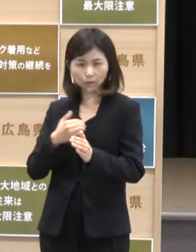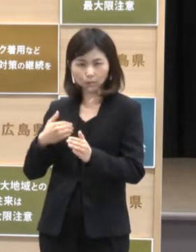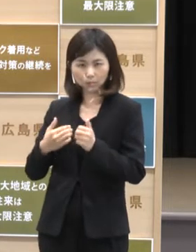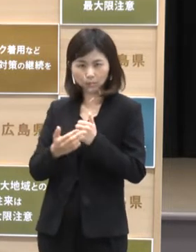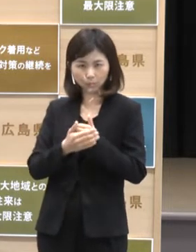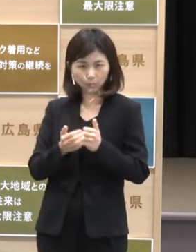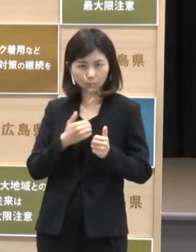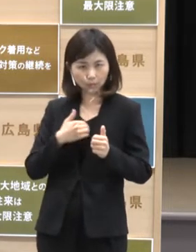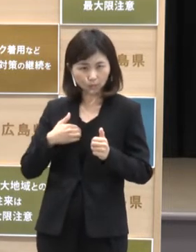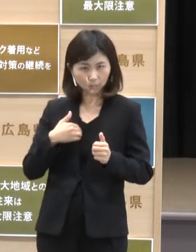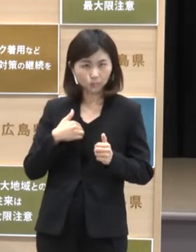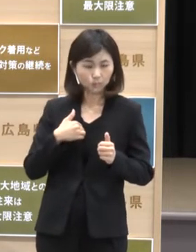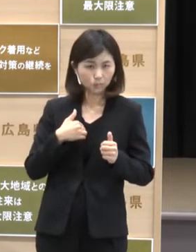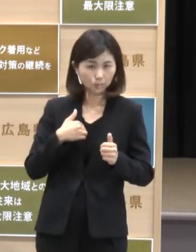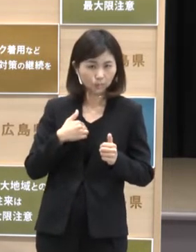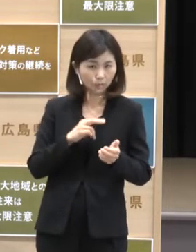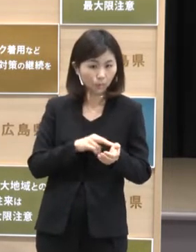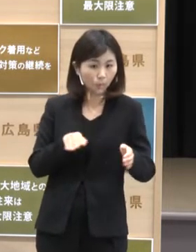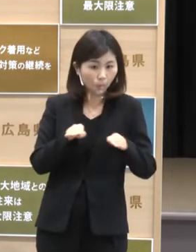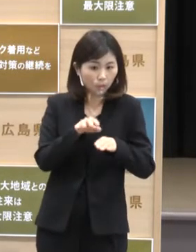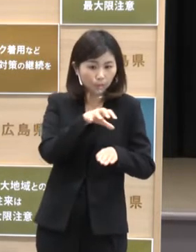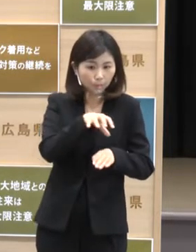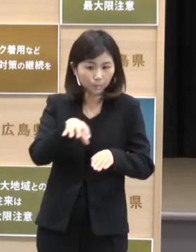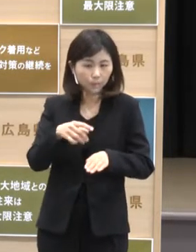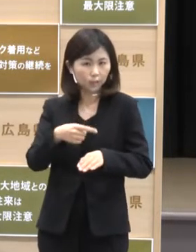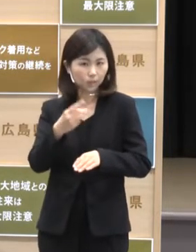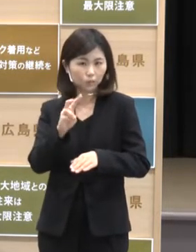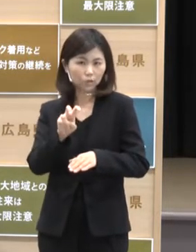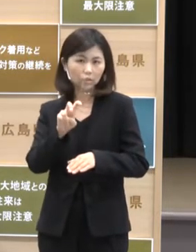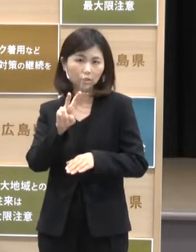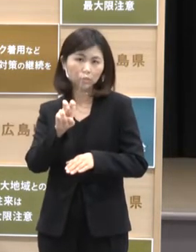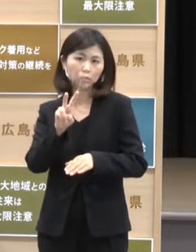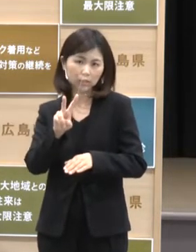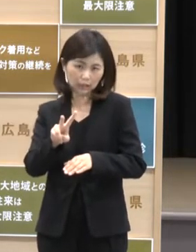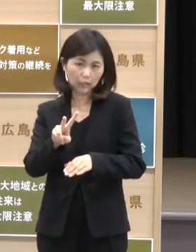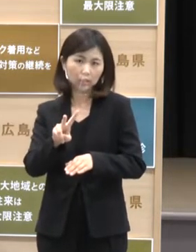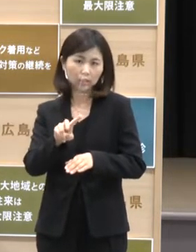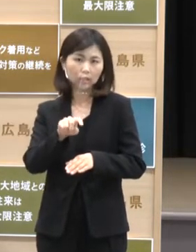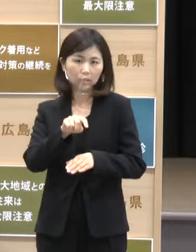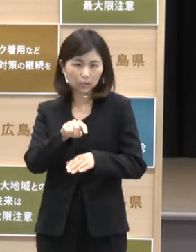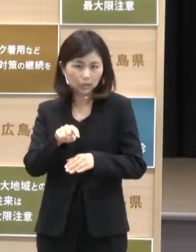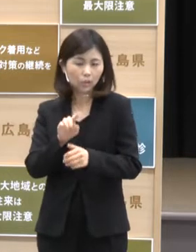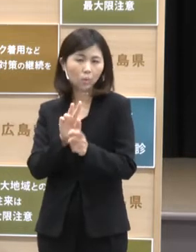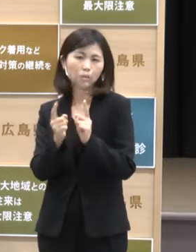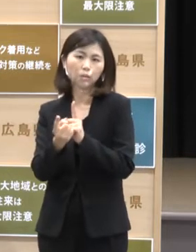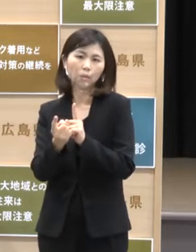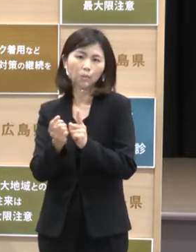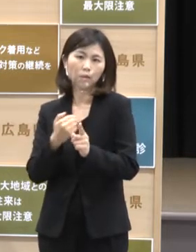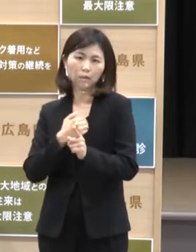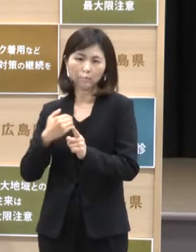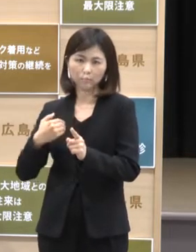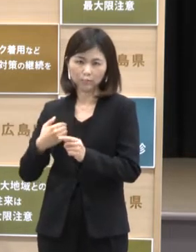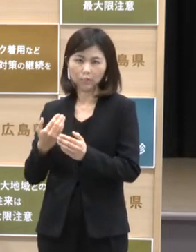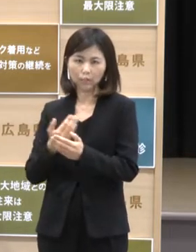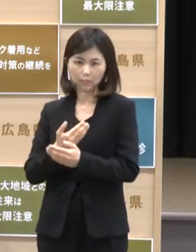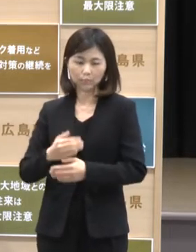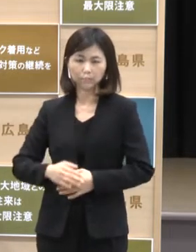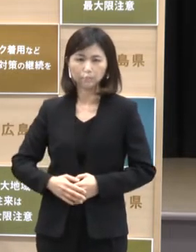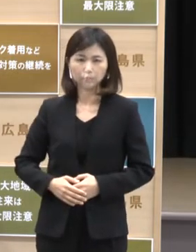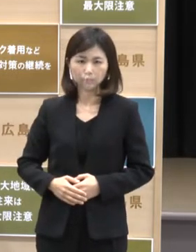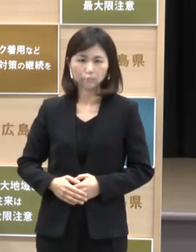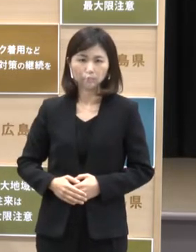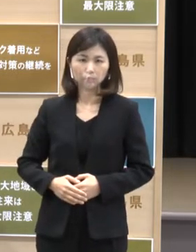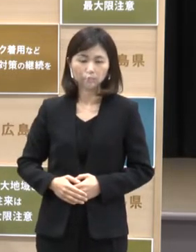122箇所の医療機関に対応していただくこととしております。これによりまして、すべての高齢者施設などに対